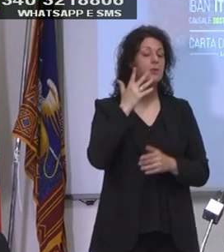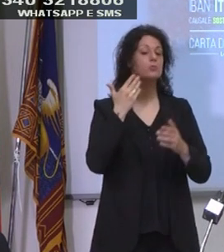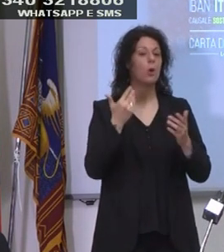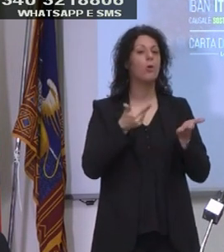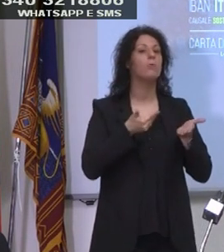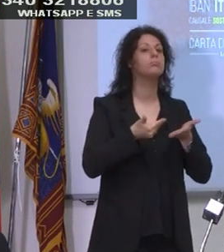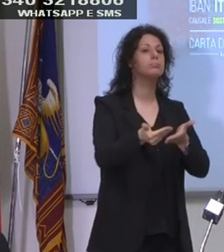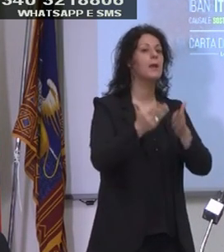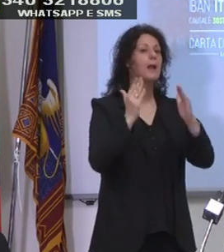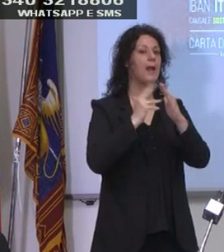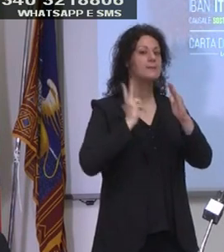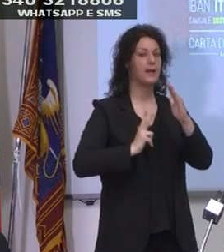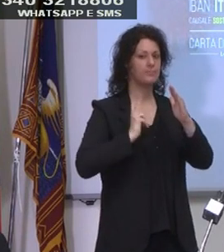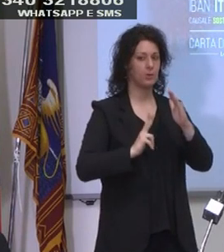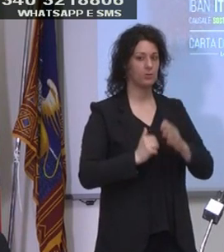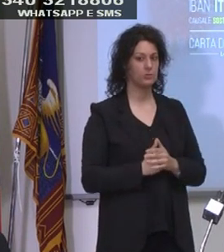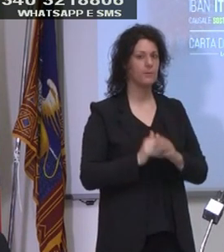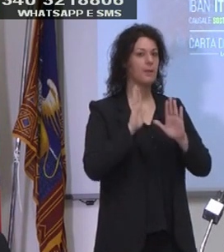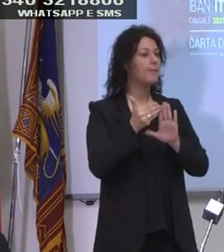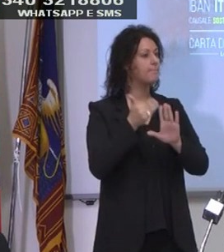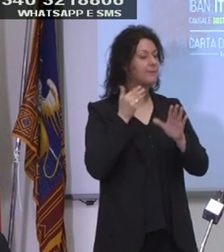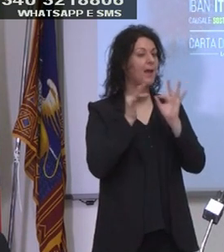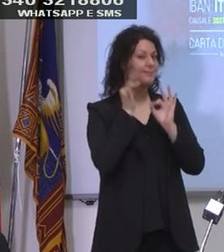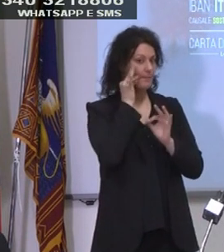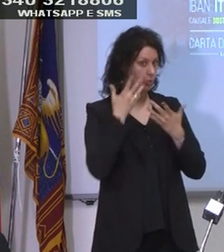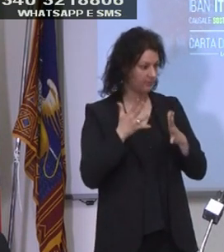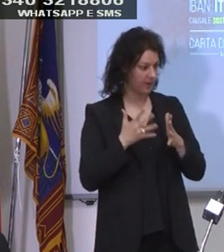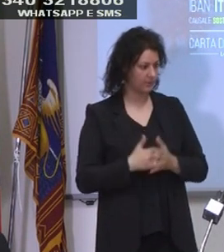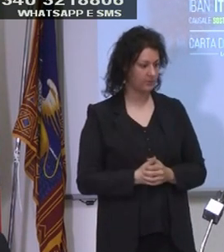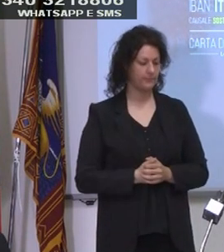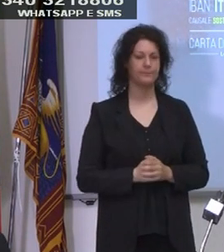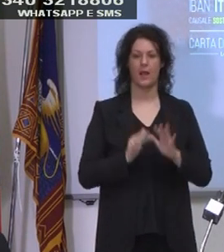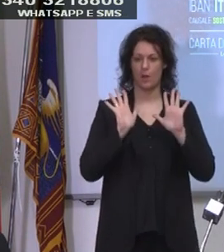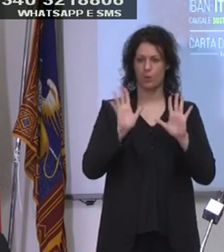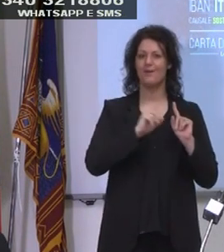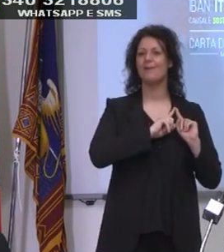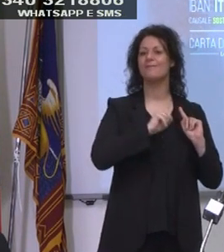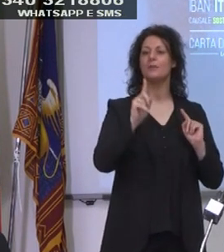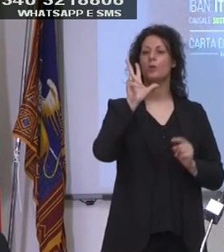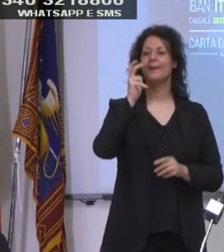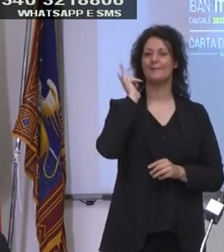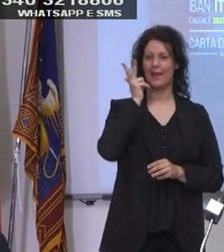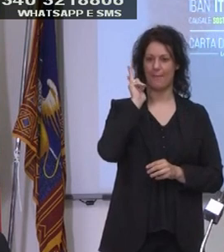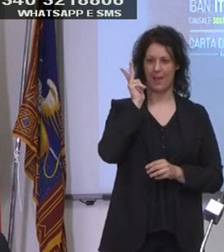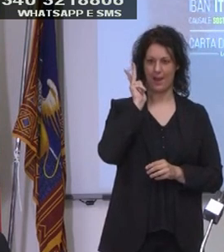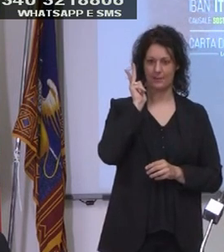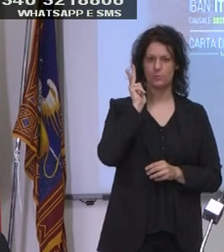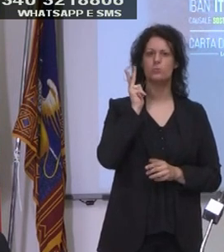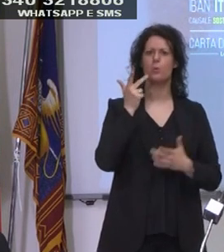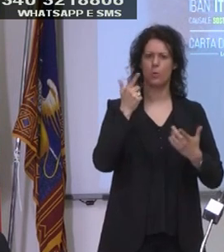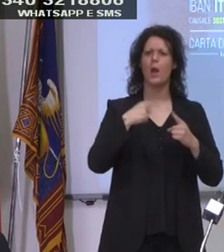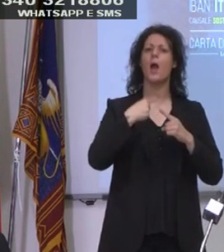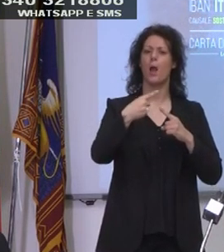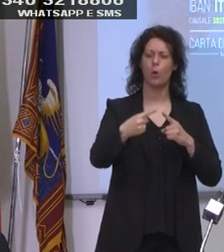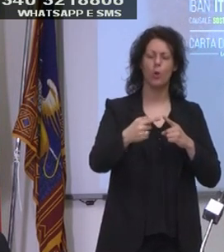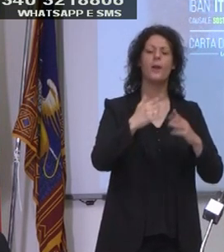noi abbiamo, perché allora, dopo, fino il tampone. Dopo il tampone ma allora fino al 30 marzo alcune strutture